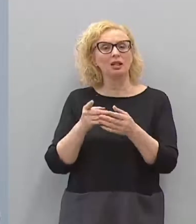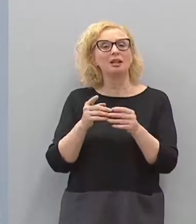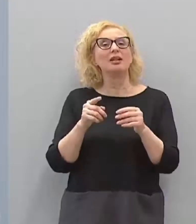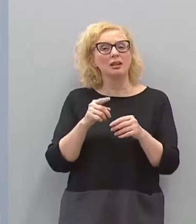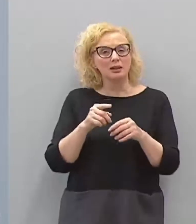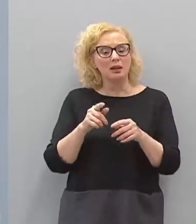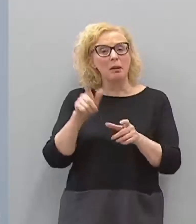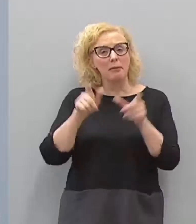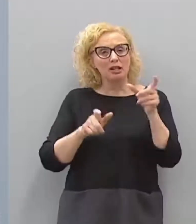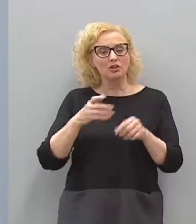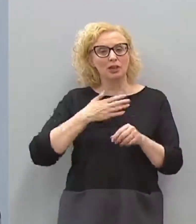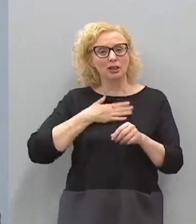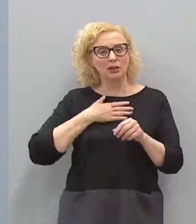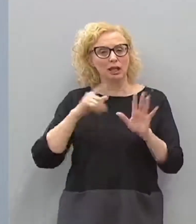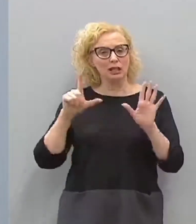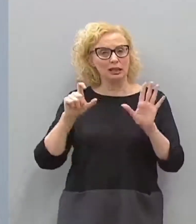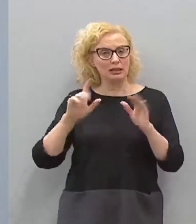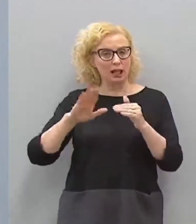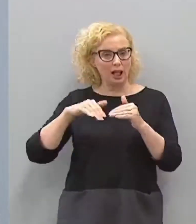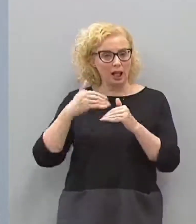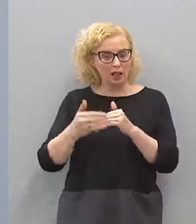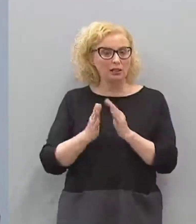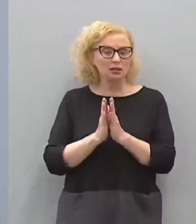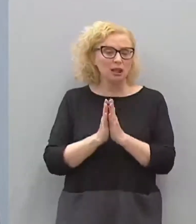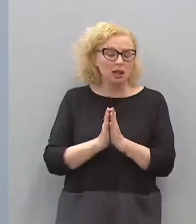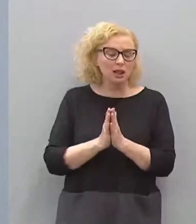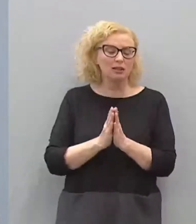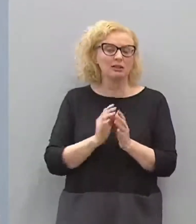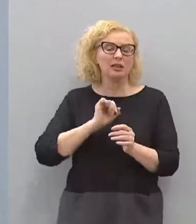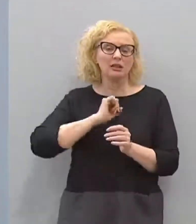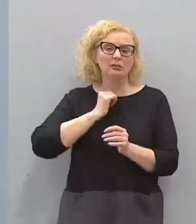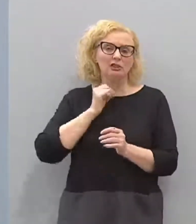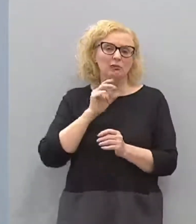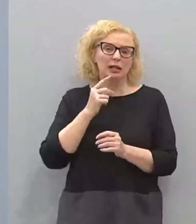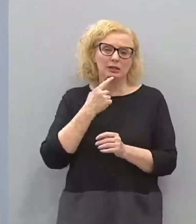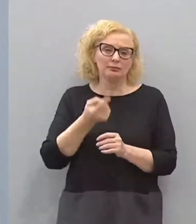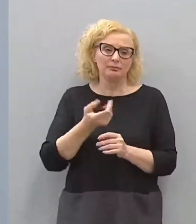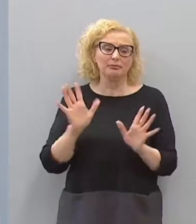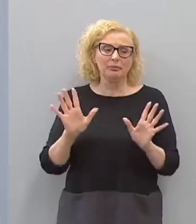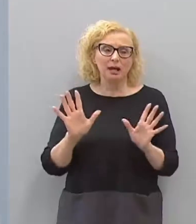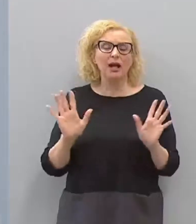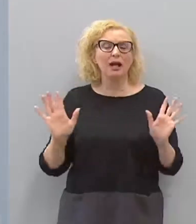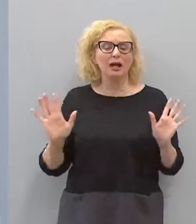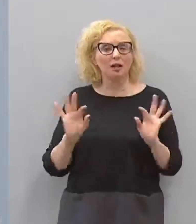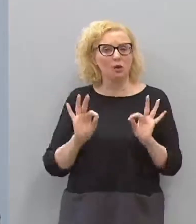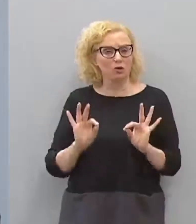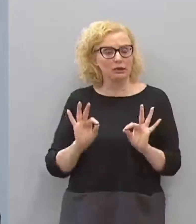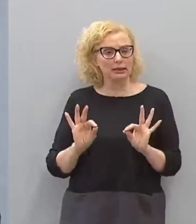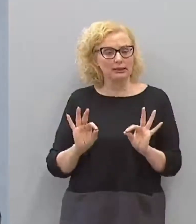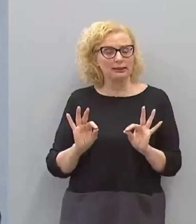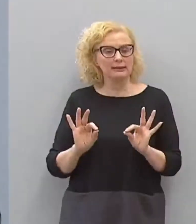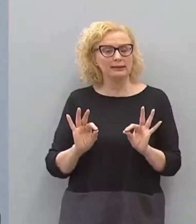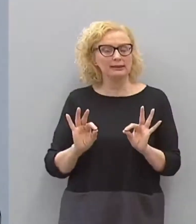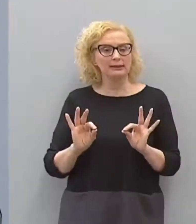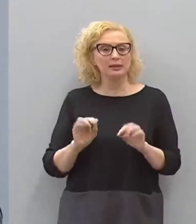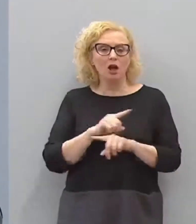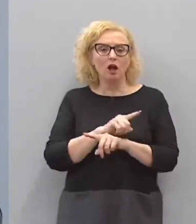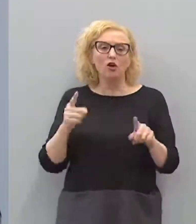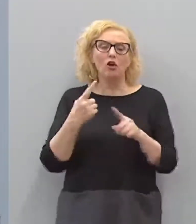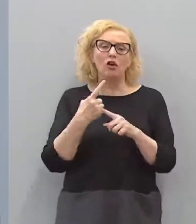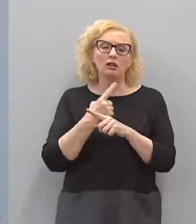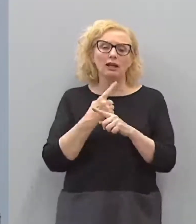nostri ultrasettantenni che è brutto dirlo mi dispiace dirlo so che si arrabbiano con me però è così che devono restare a